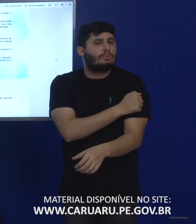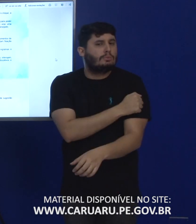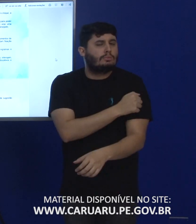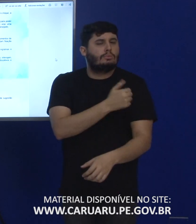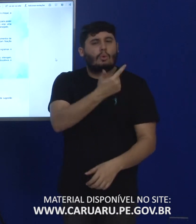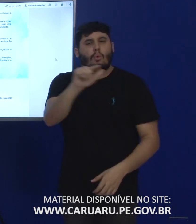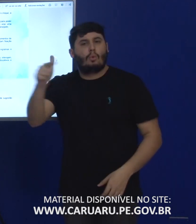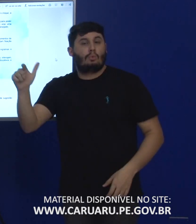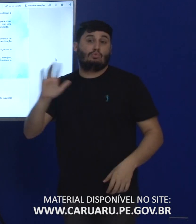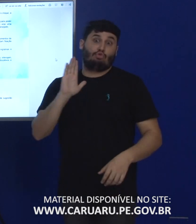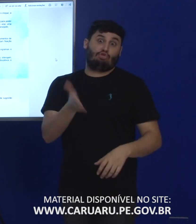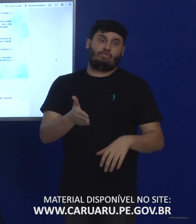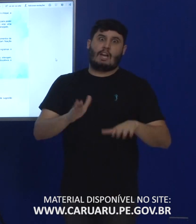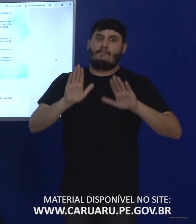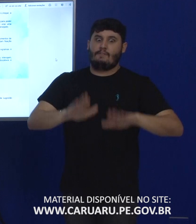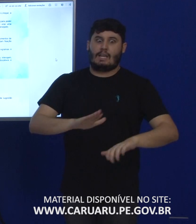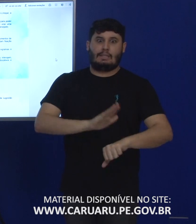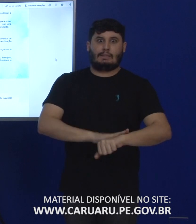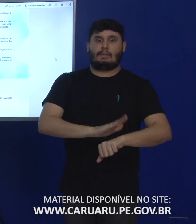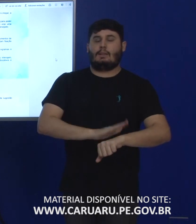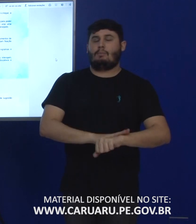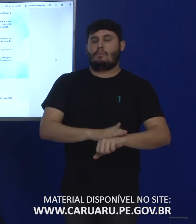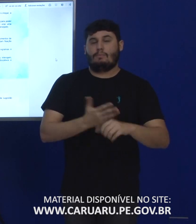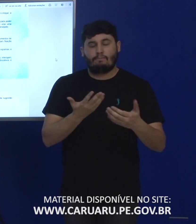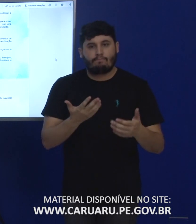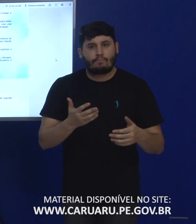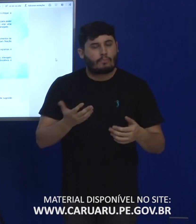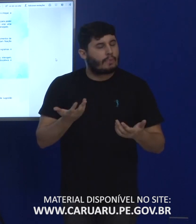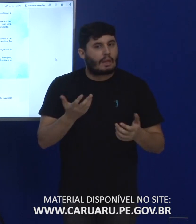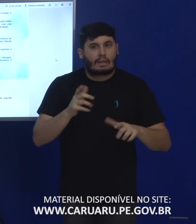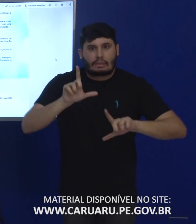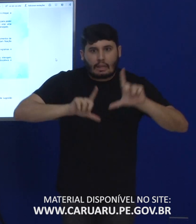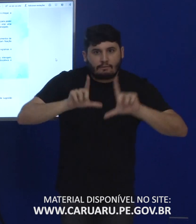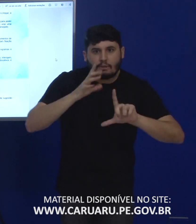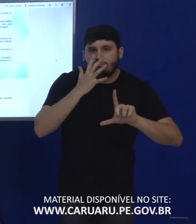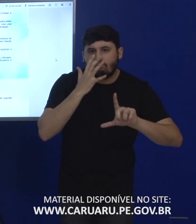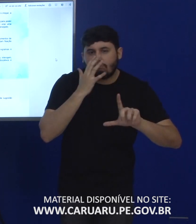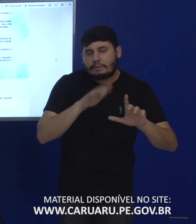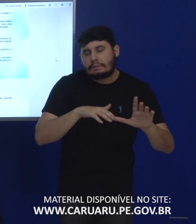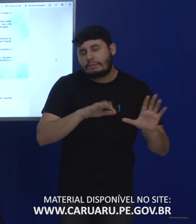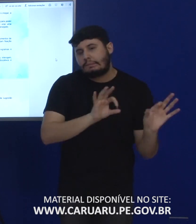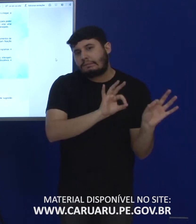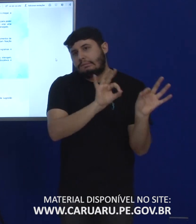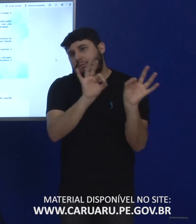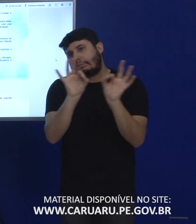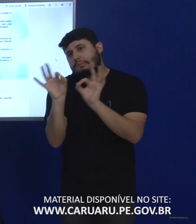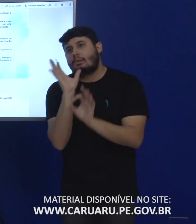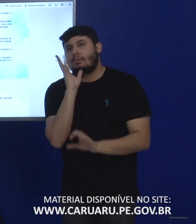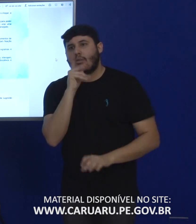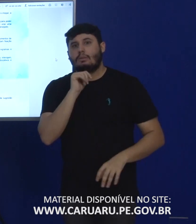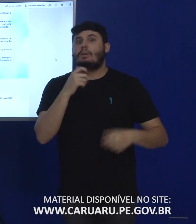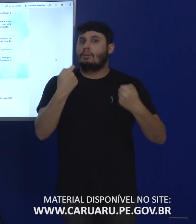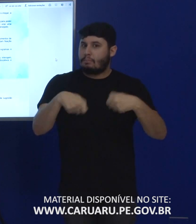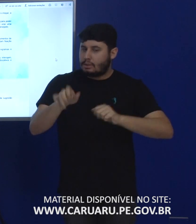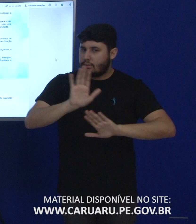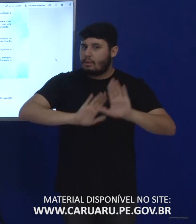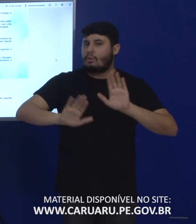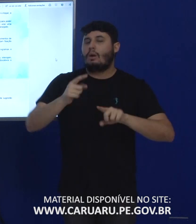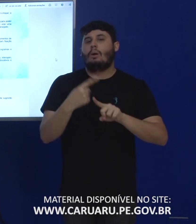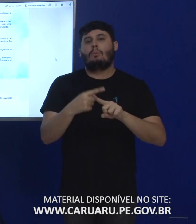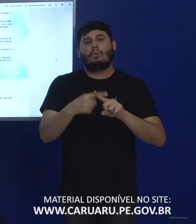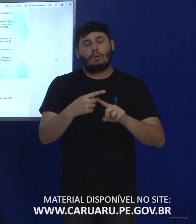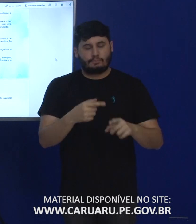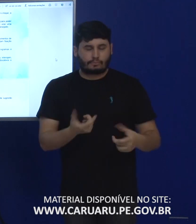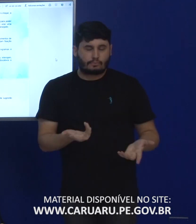tempo diante de televisão. Tenham muita cautela, porque além de programas